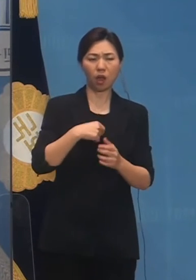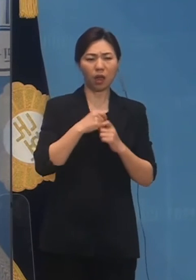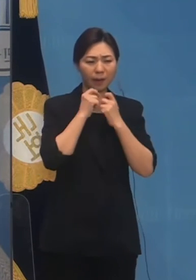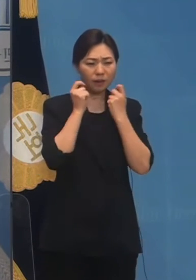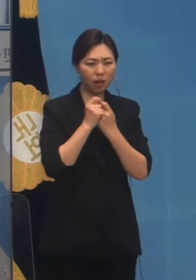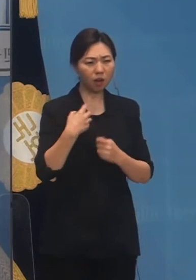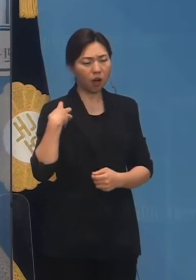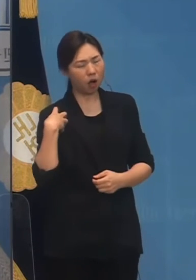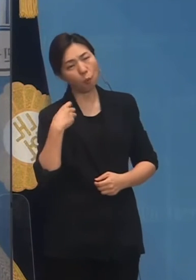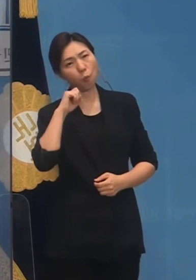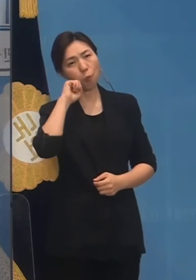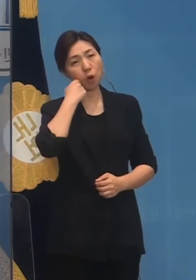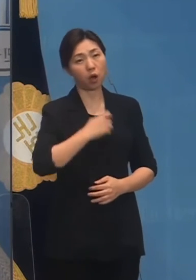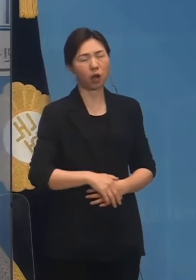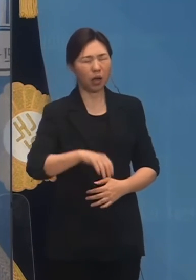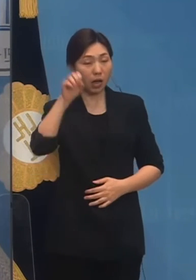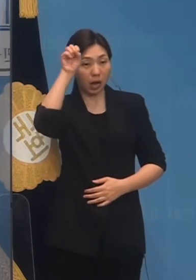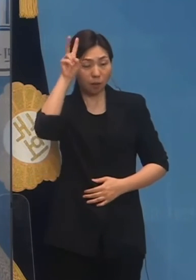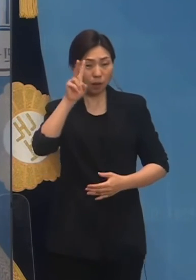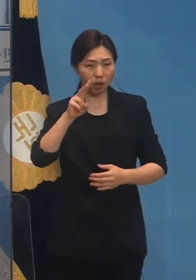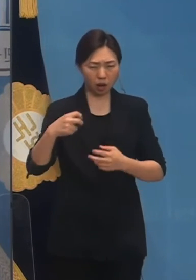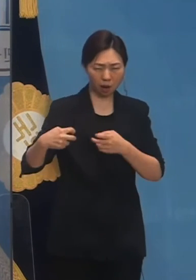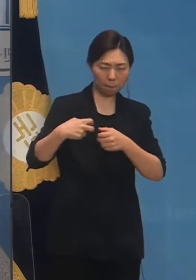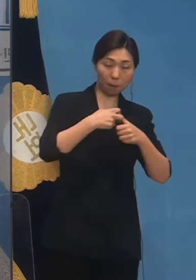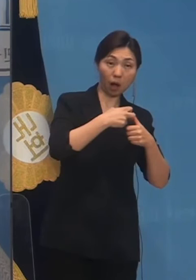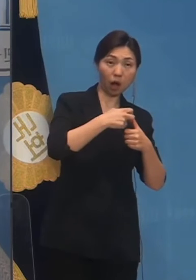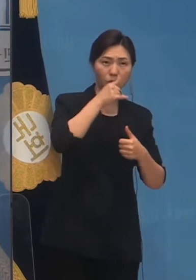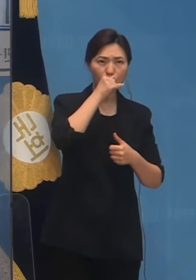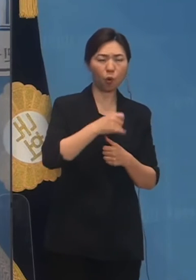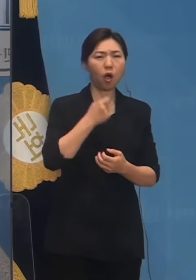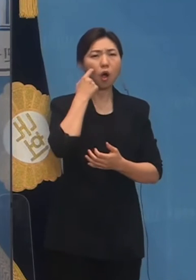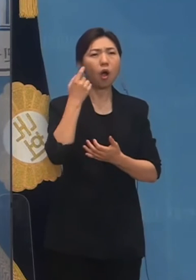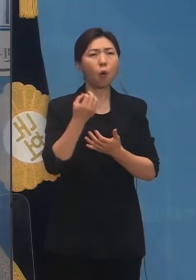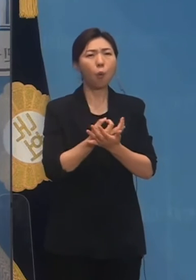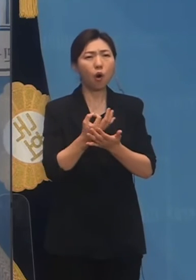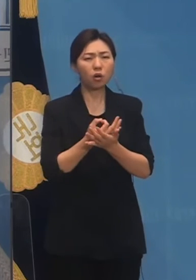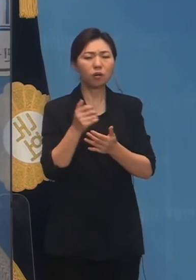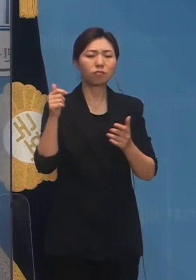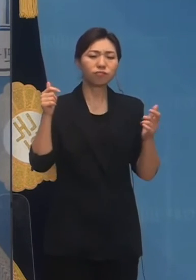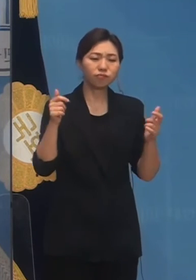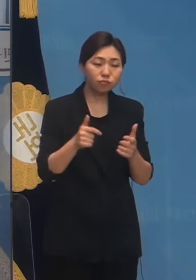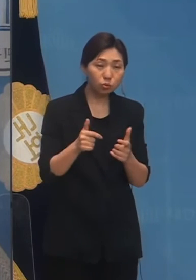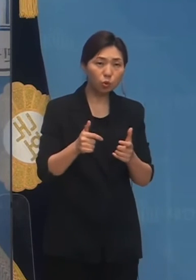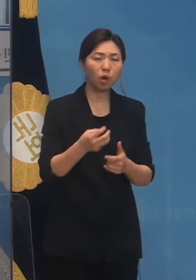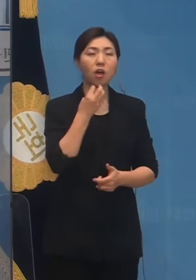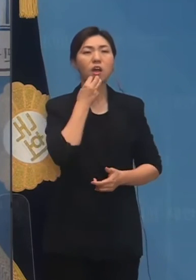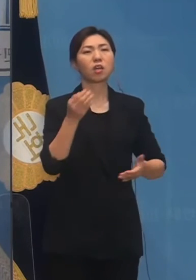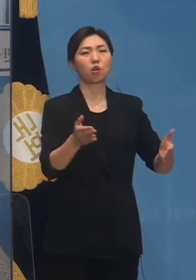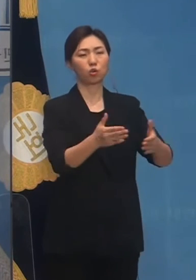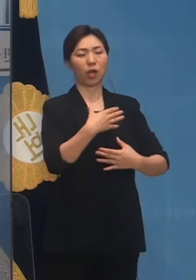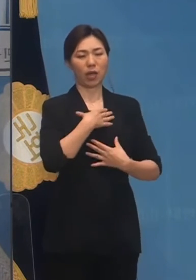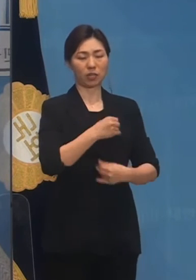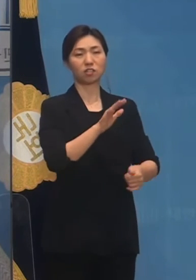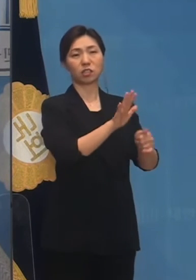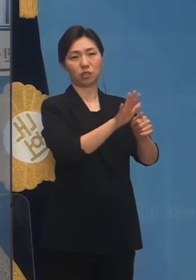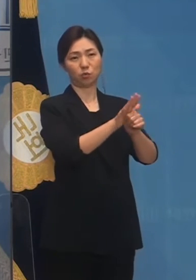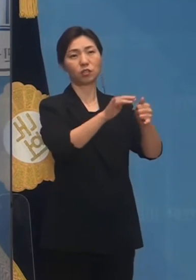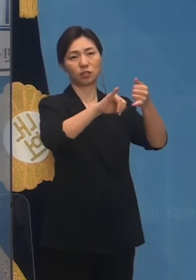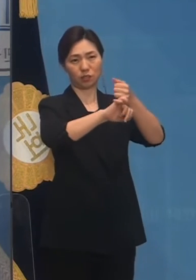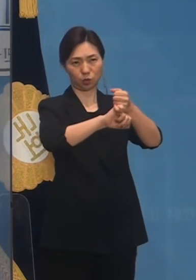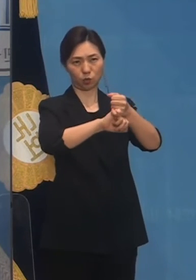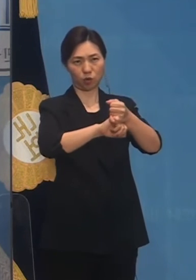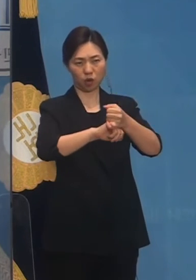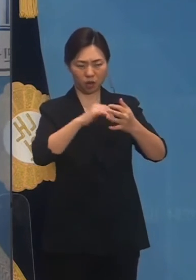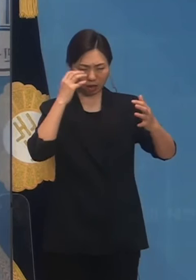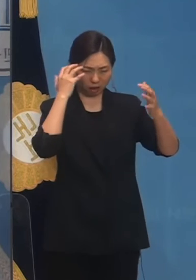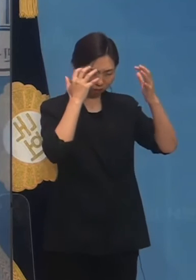있습니다. 갑작스러운 사고를 당하거나 일시적으로 소득이 줄어도 경기도가 든든한 안전망이 되겠습니다.